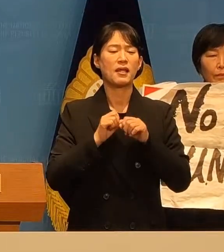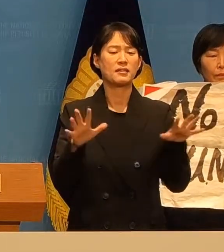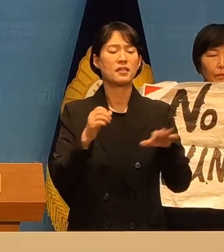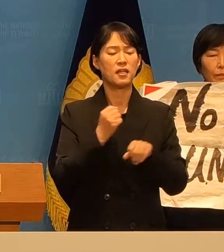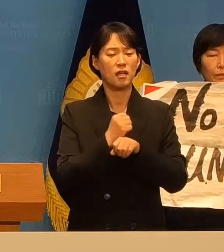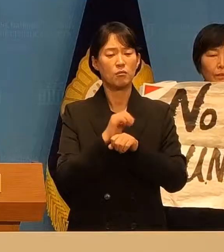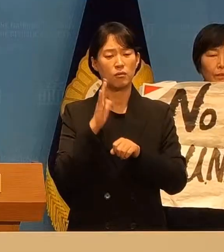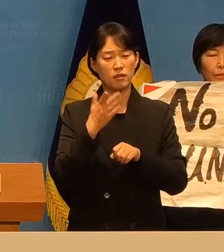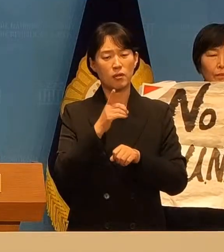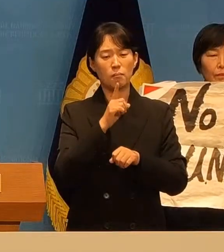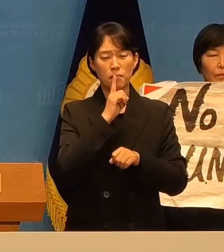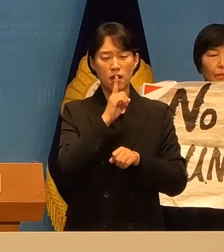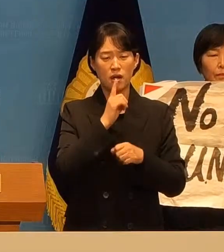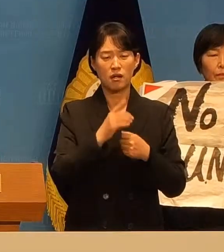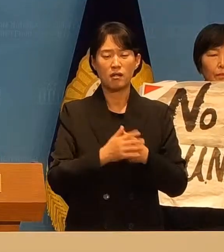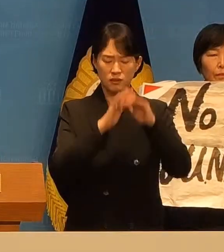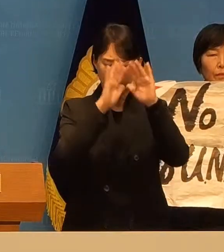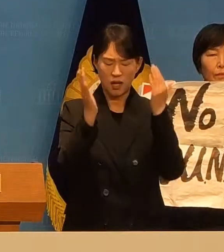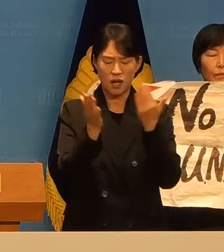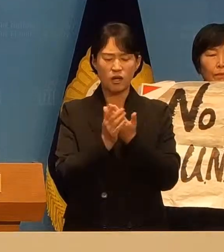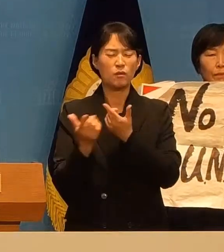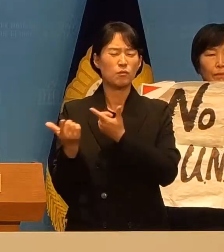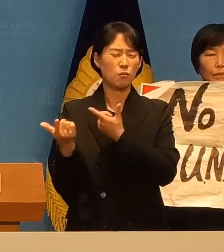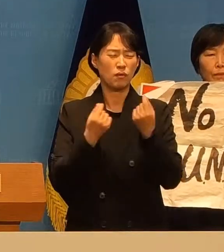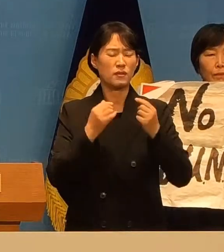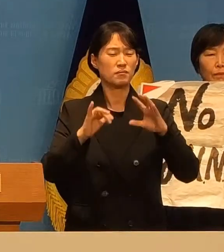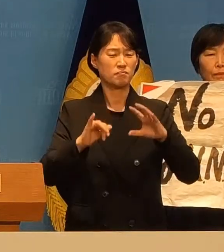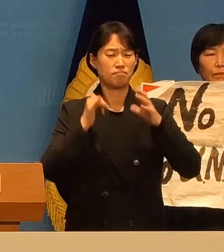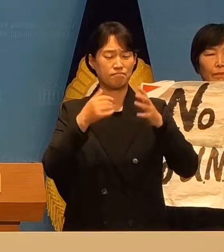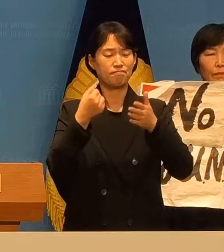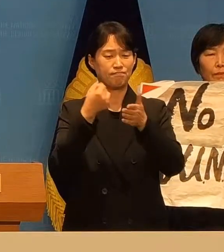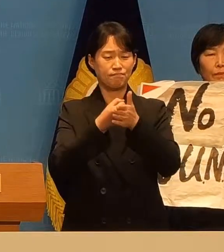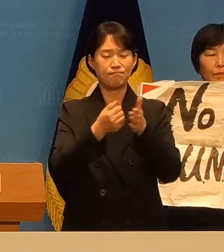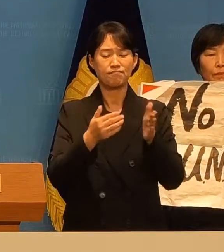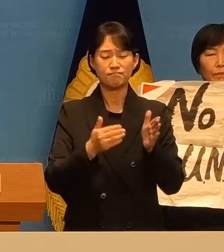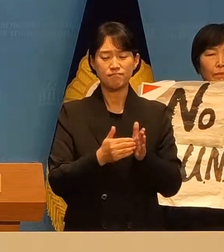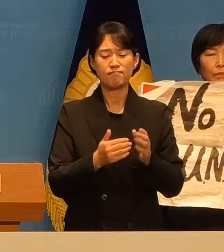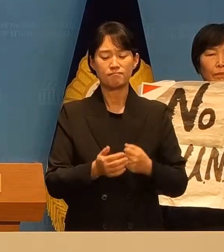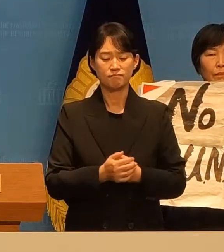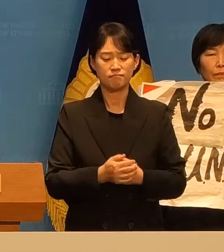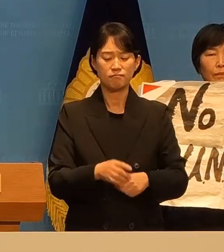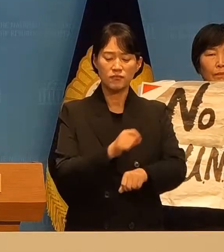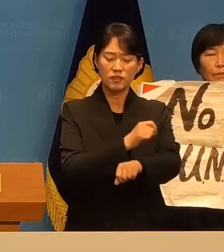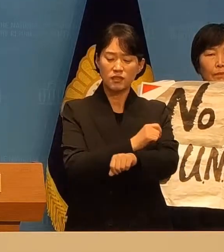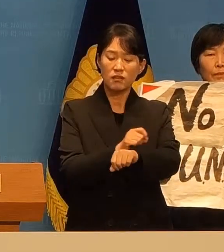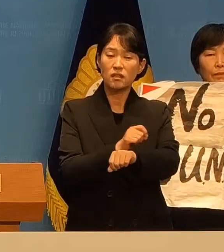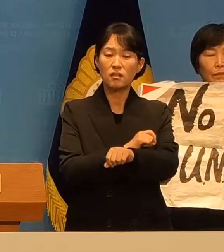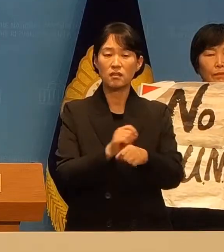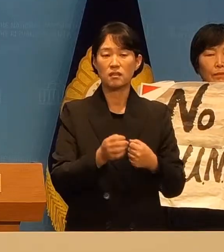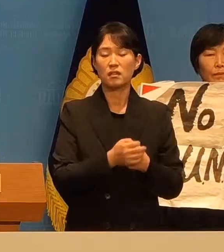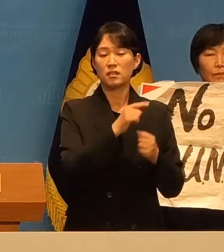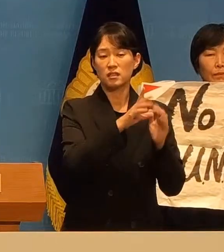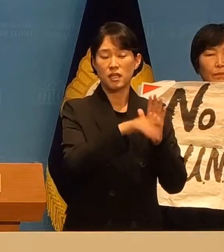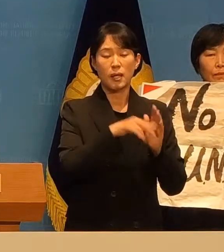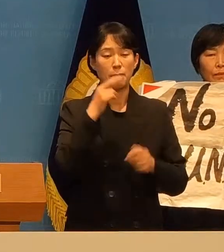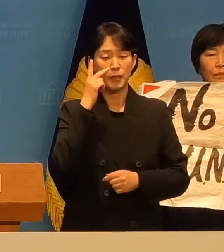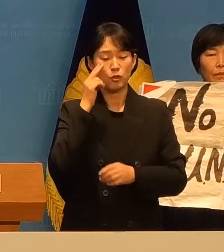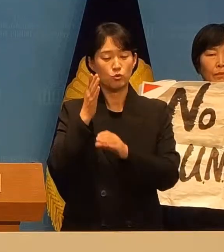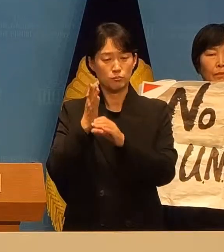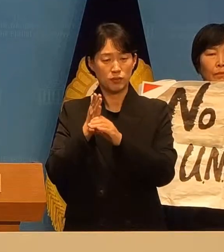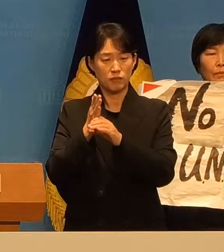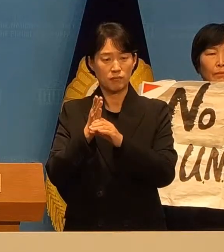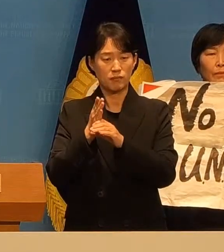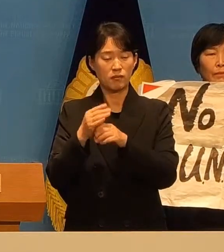이렇게 동양이나 서양이나 다 이렇게 결의를 했습니다. 특히 그 당시 미국을 중심으로 한